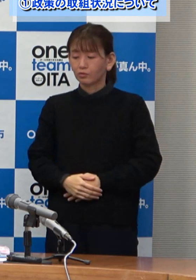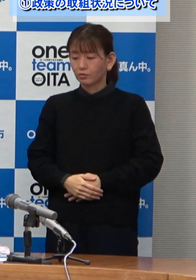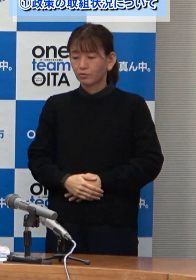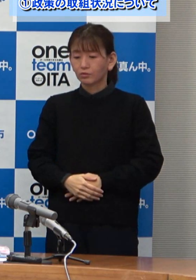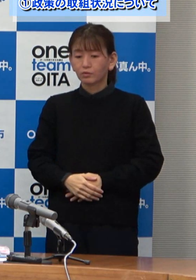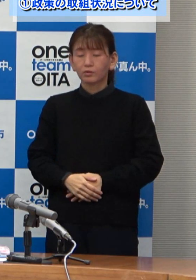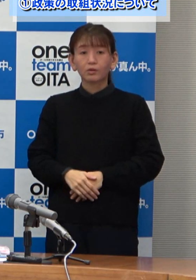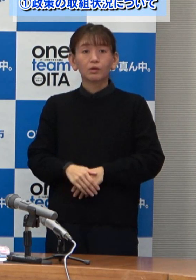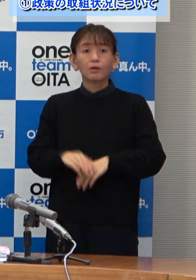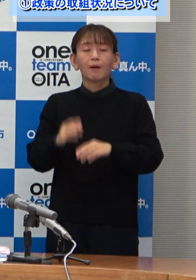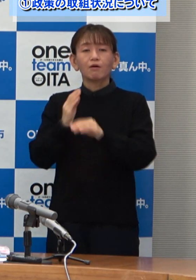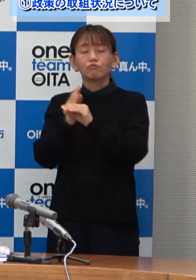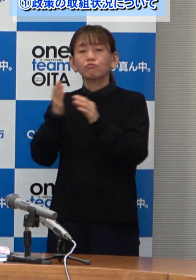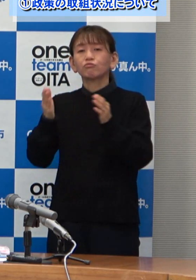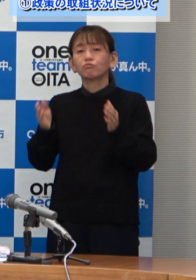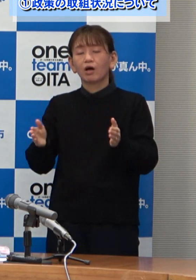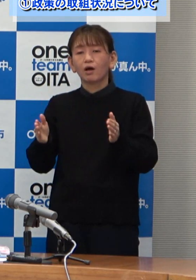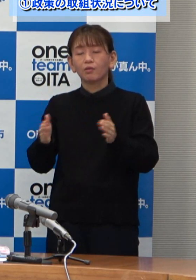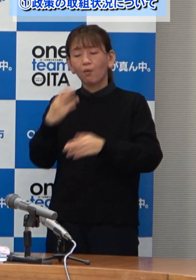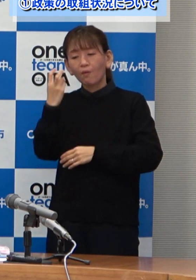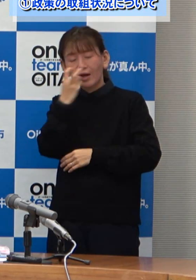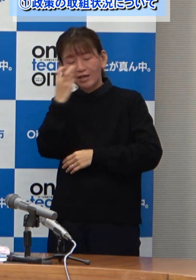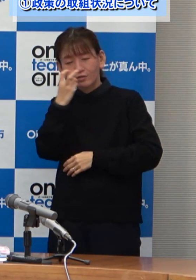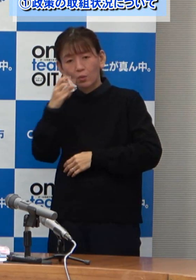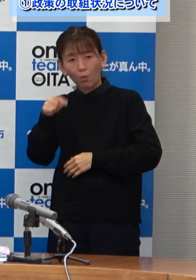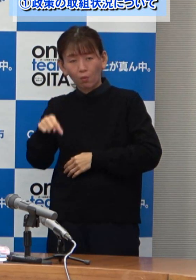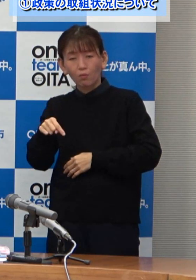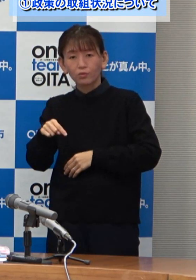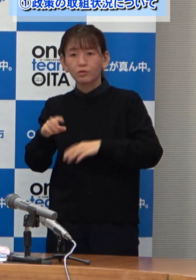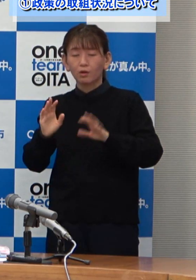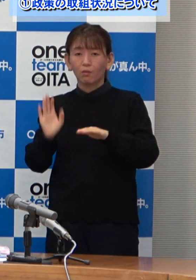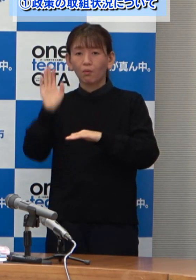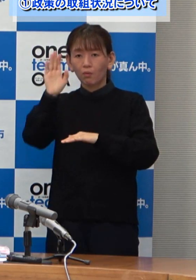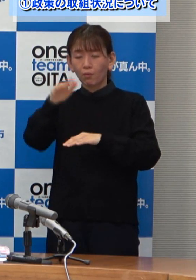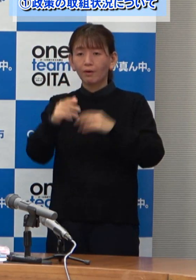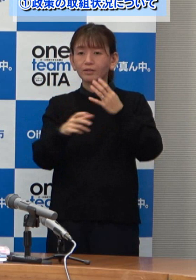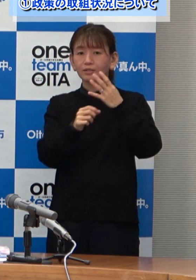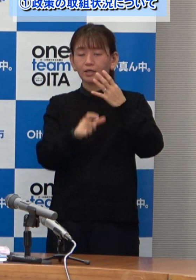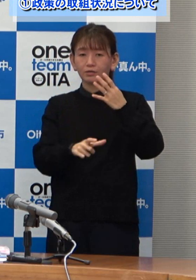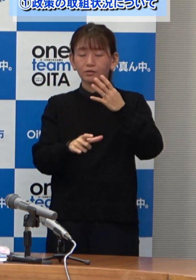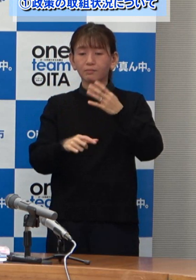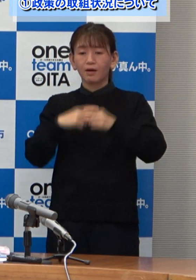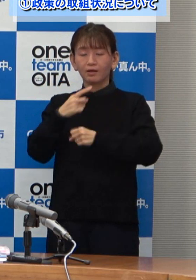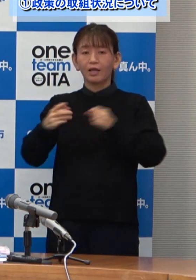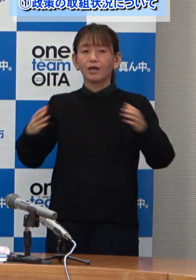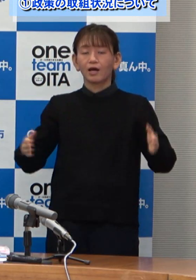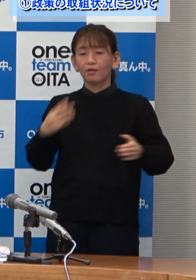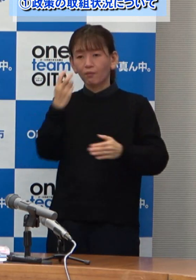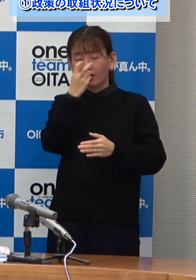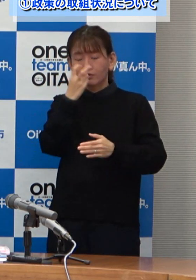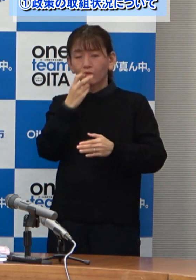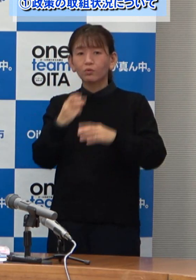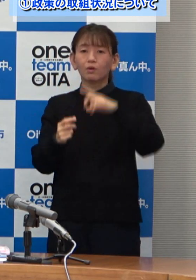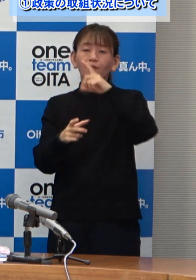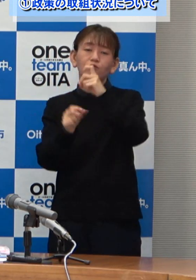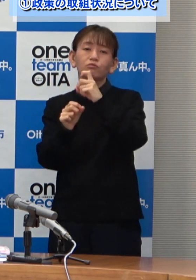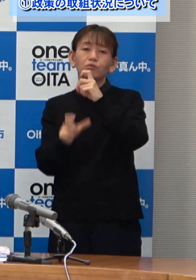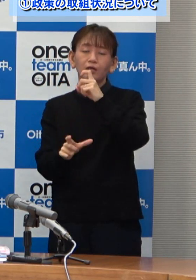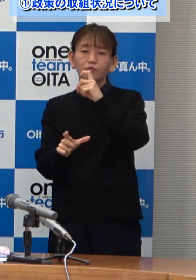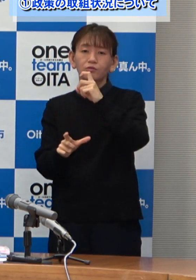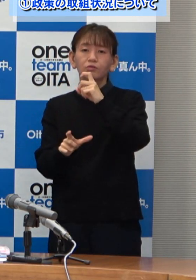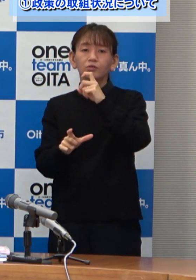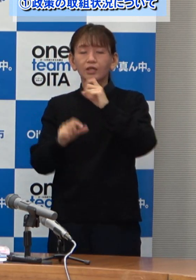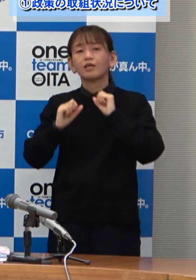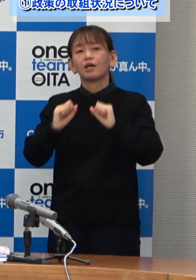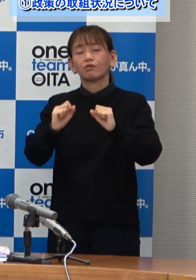中間検証として今後は4月それから年間検証としてはまあ10月に